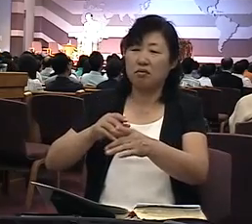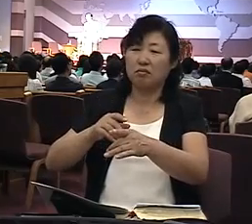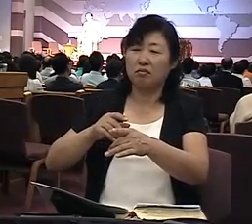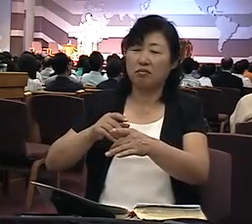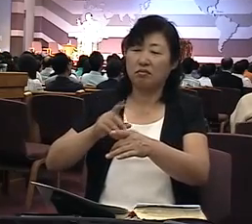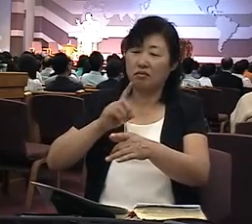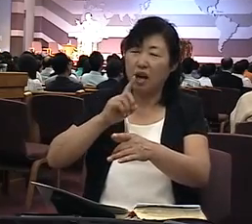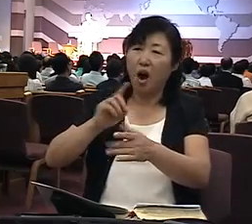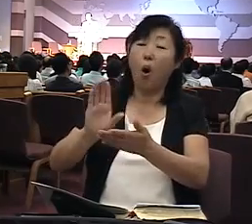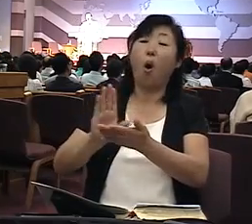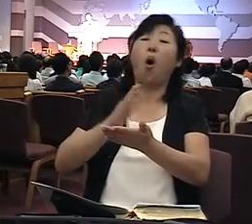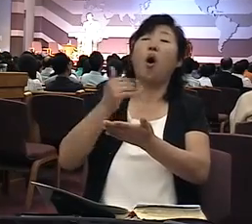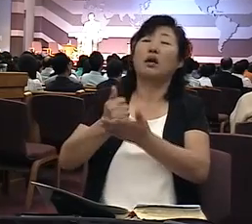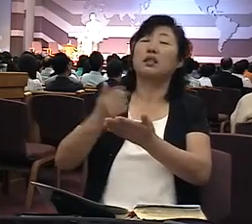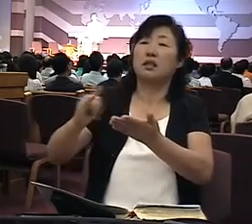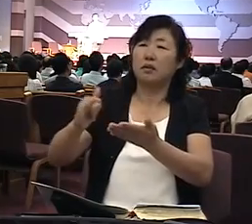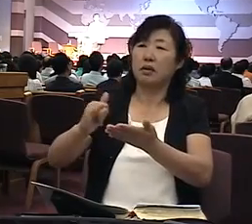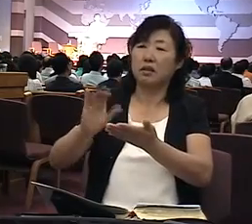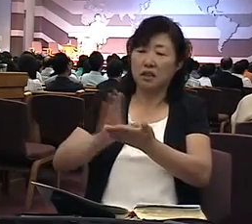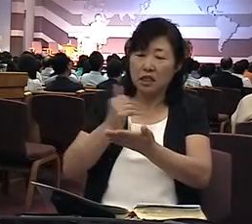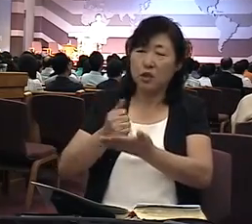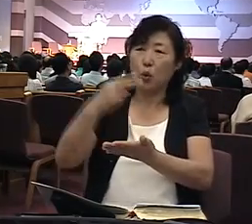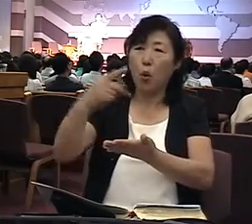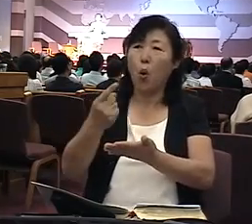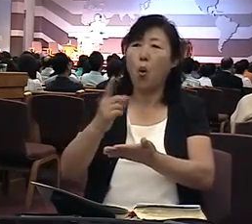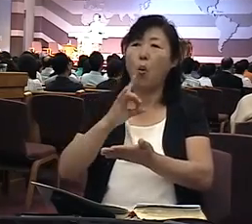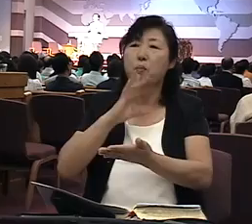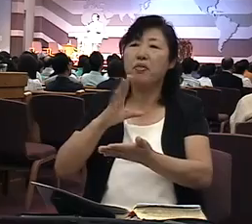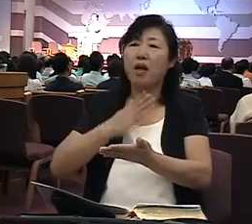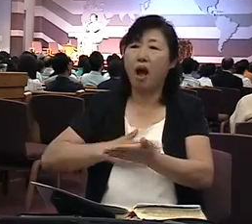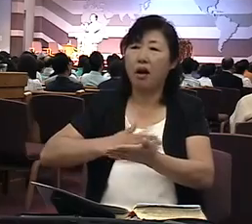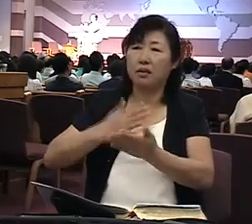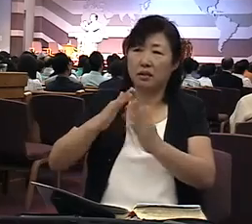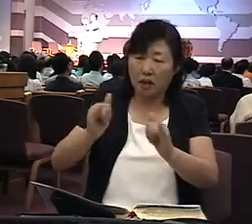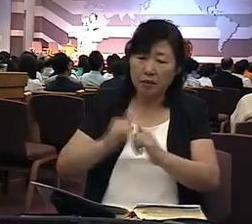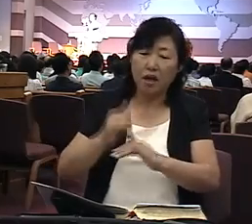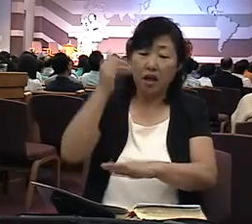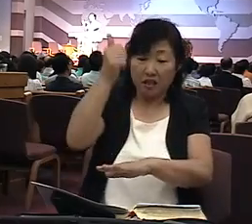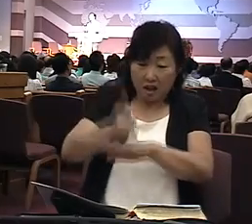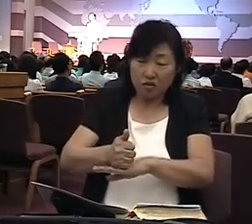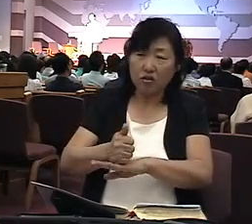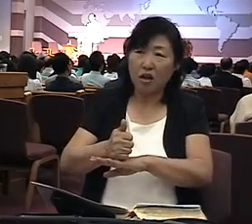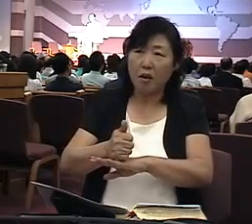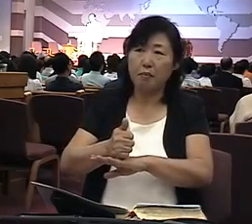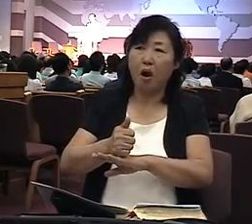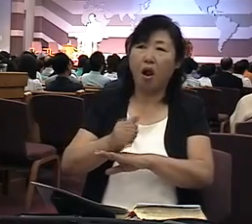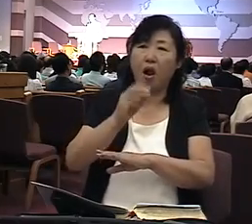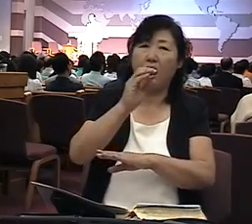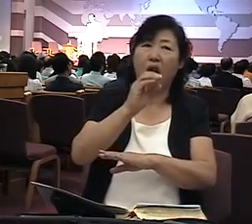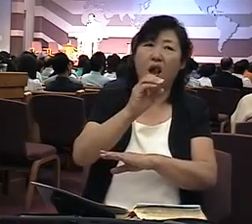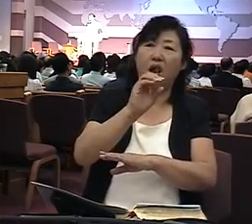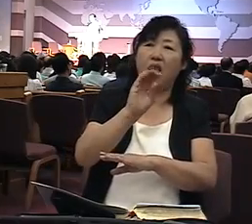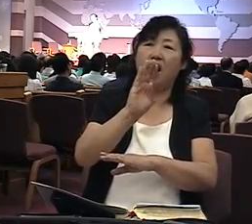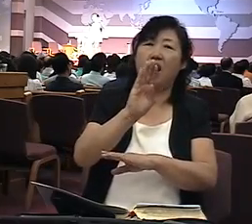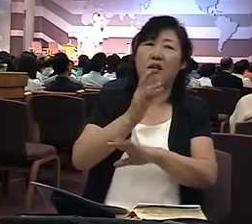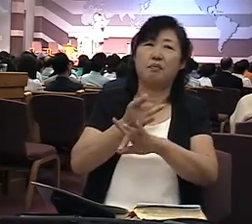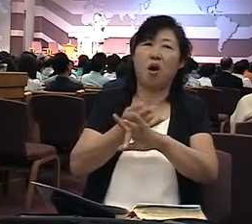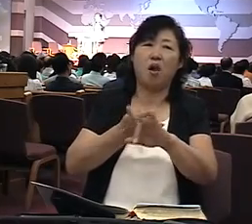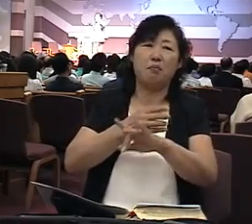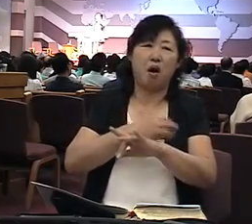크리스찬이다, 그리스도만 아는 사람들이다 하고 나중에 별명이 붙여진 것입니다. 항상